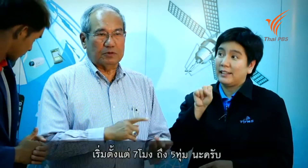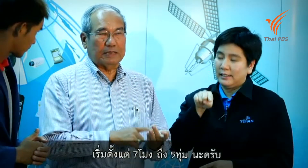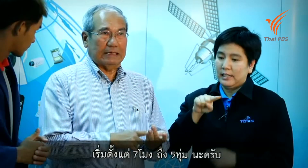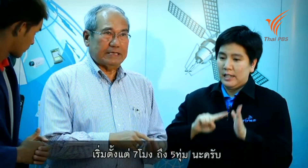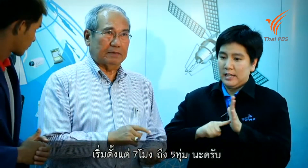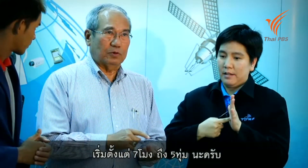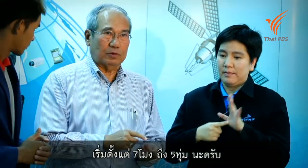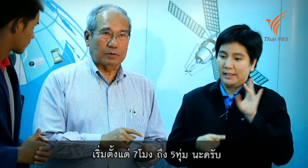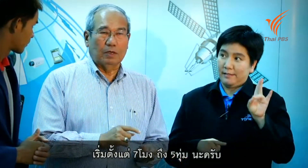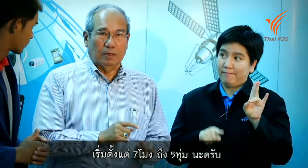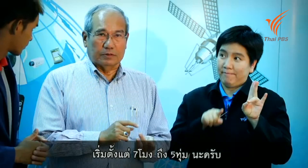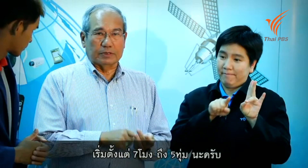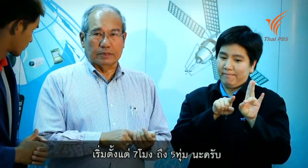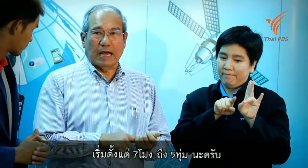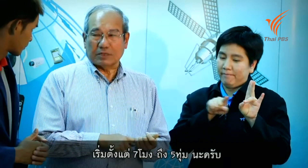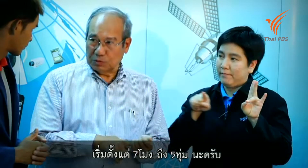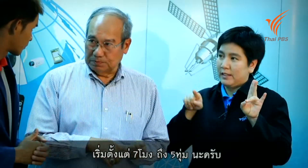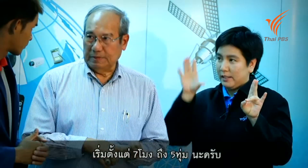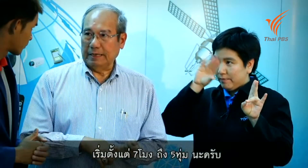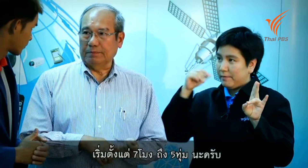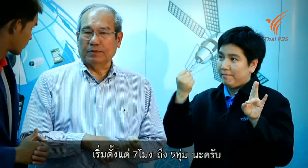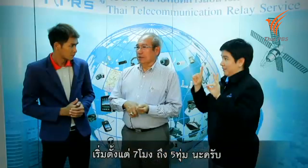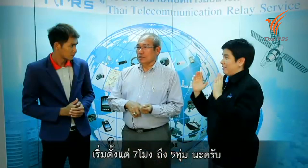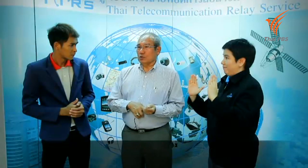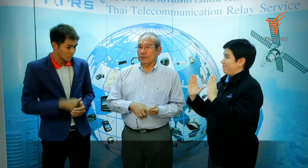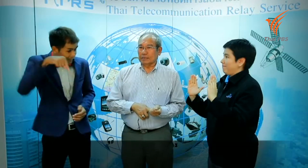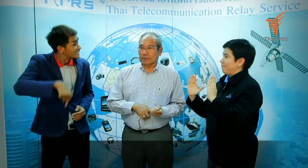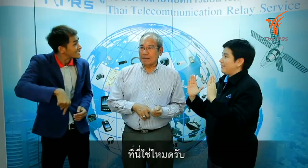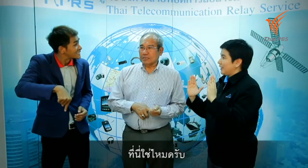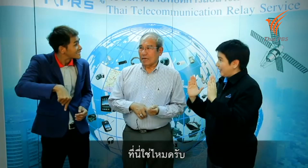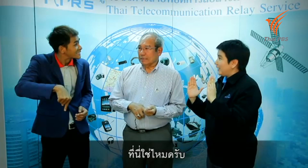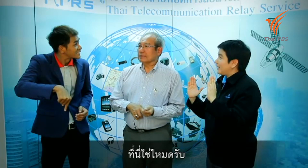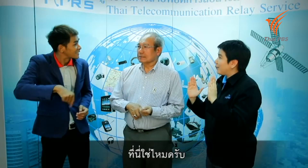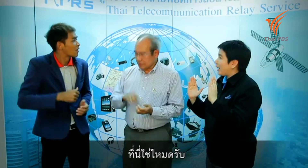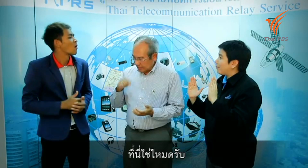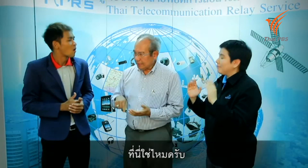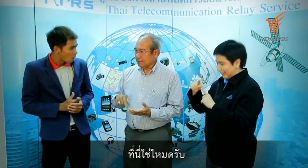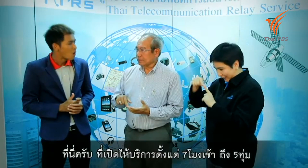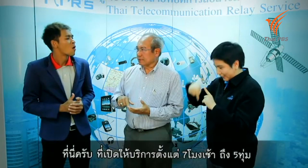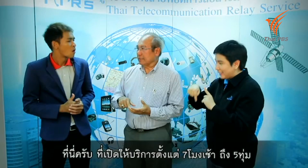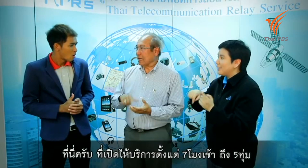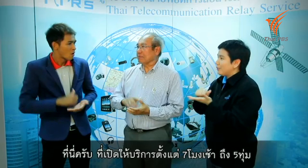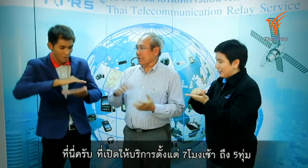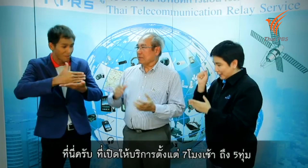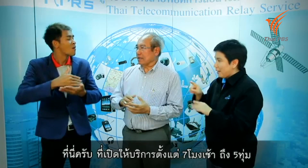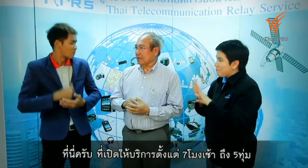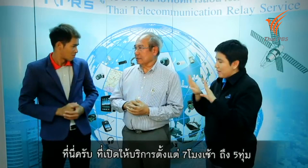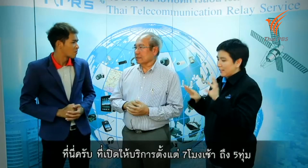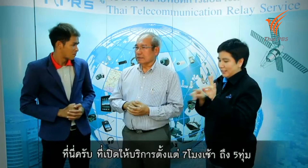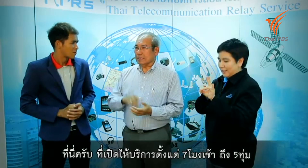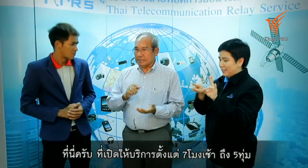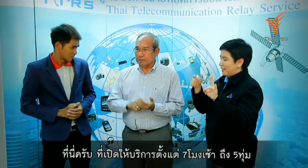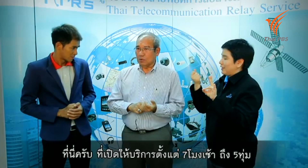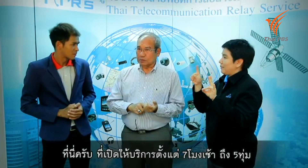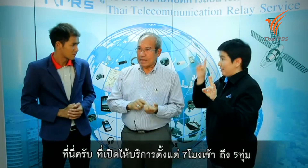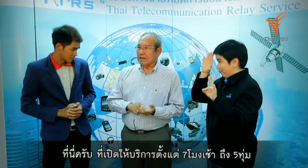เริ่มต้นตั้งแต่7โมงถึง5ทุ่มนะครับส่วนตามสถาน ที่ใช่ไหมครับ ที่นี่ครับที่การให้เปิดให้บริการ